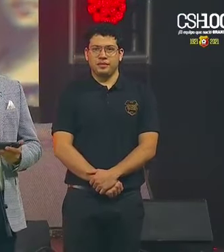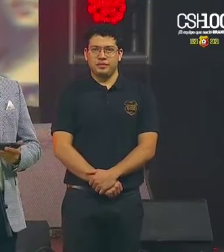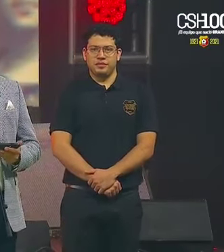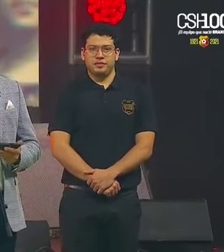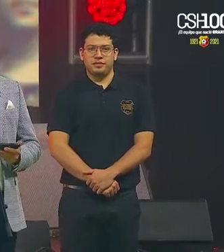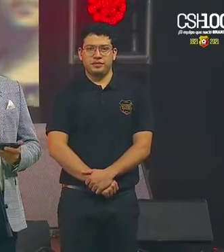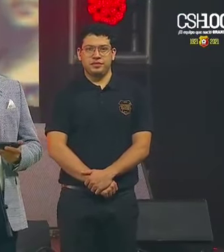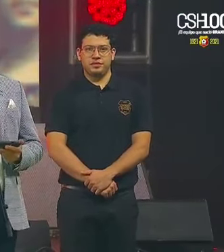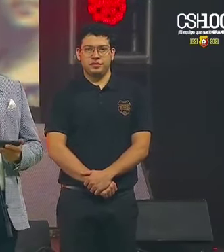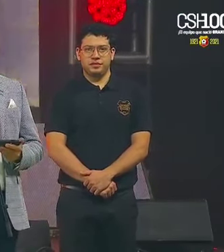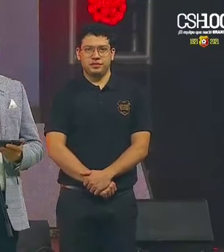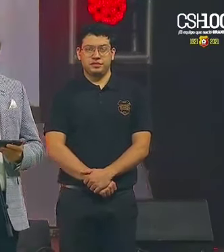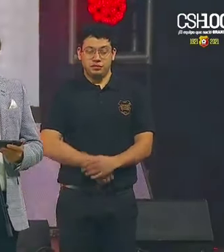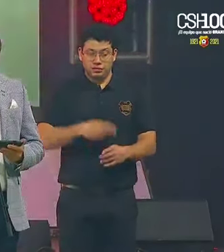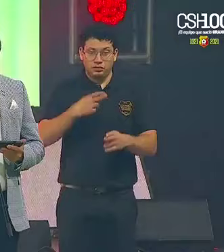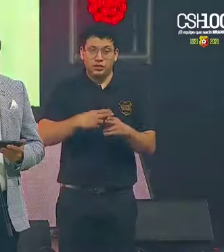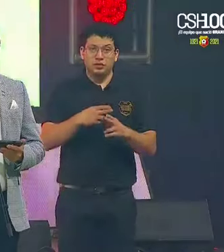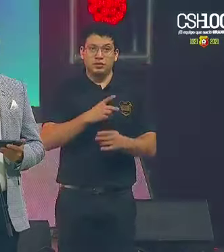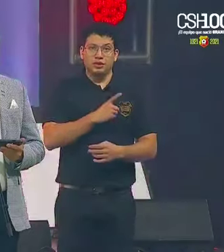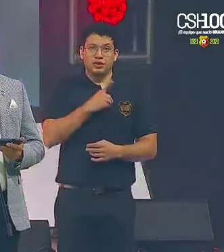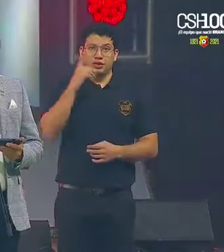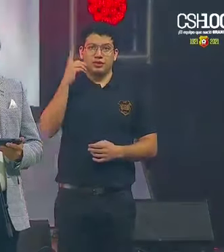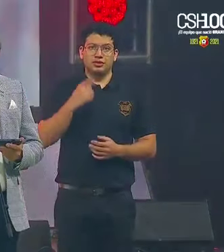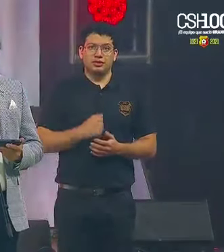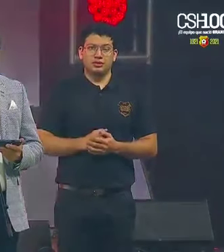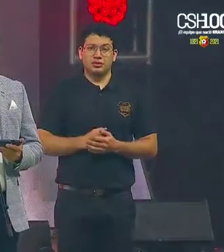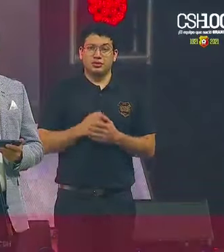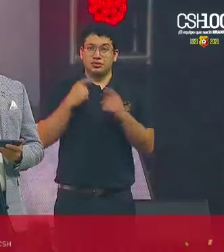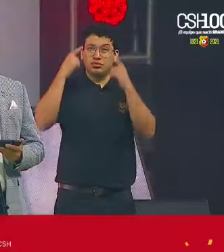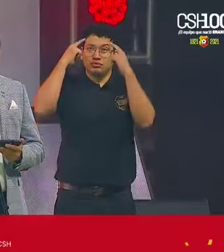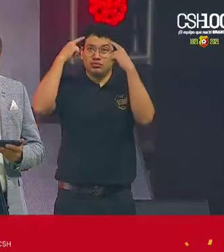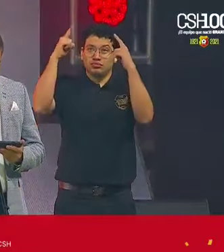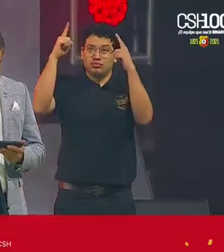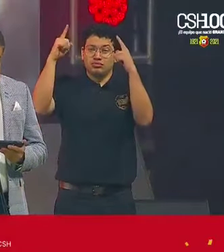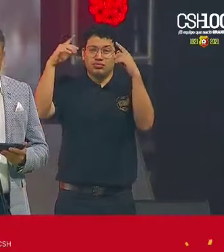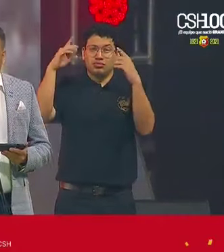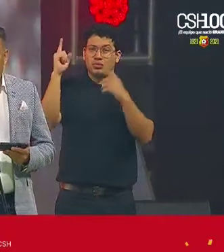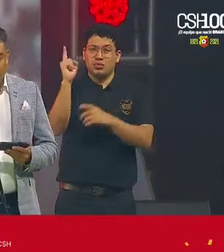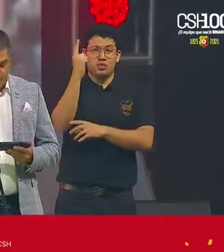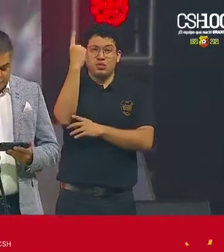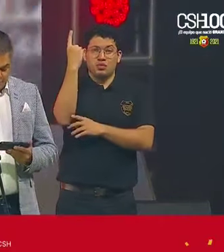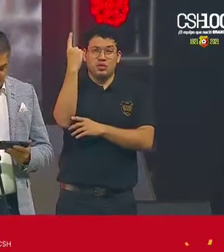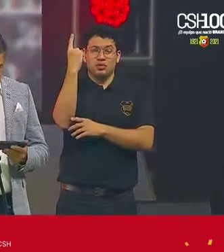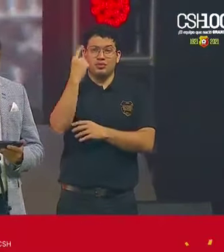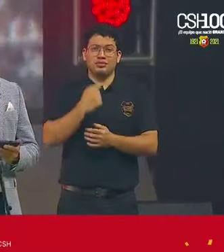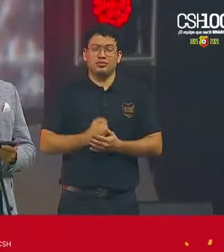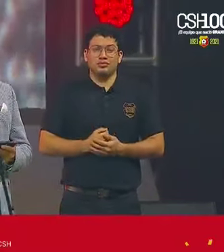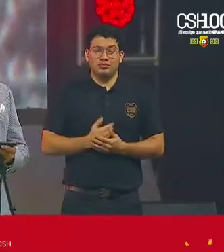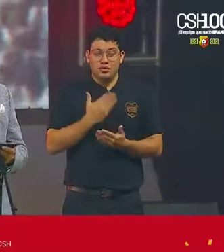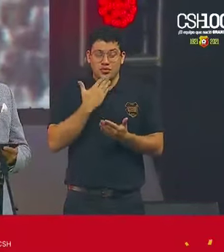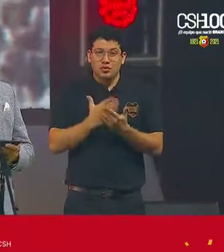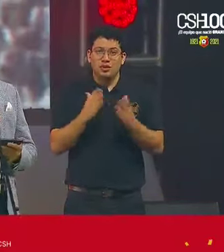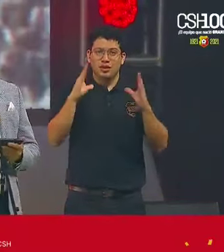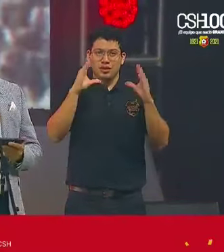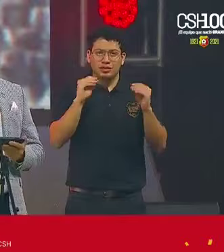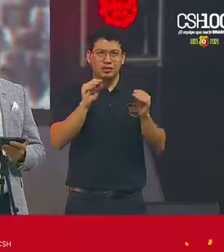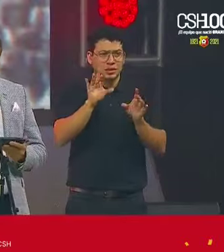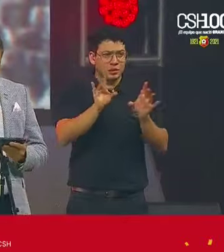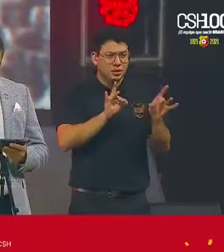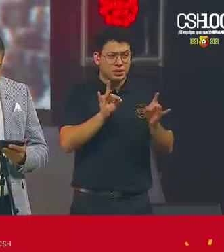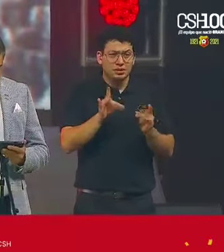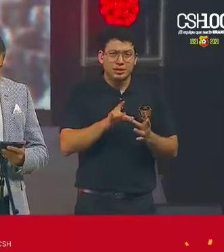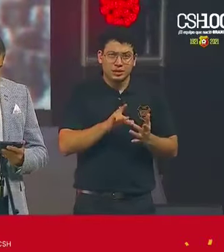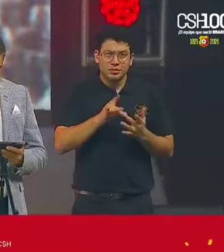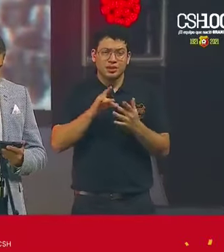Bismillahirrahmanirrahim. En el nombre de Dios, el misericordioso y omnipotente. Buenas noches, invitados